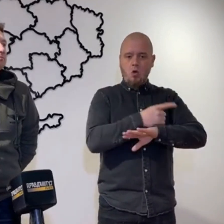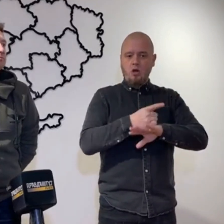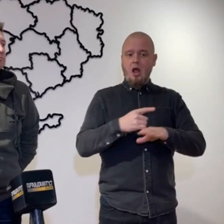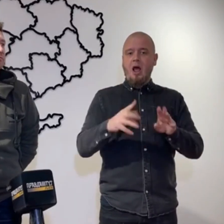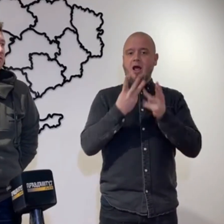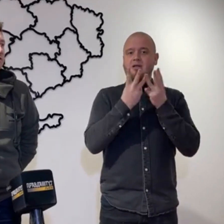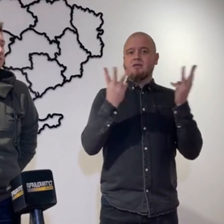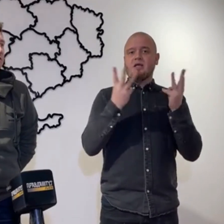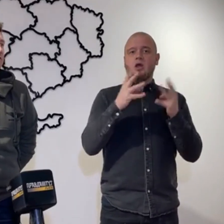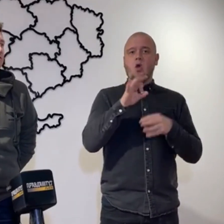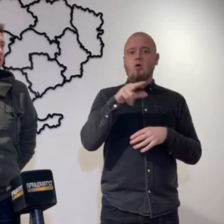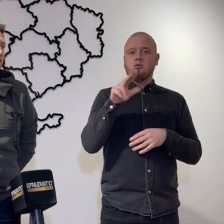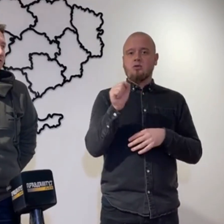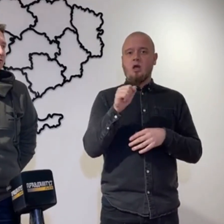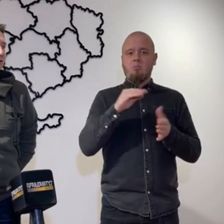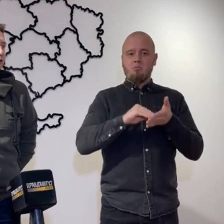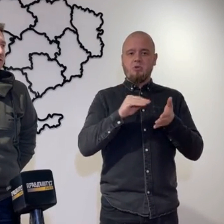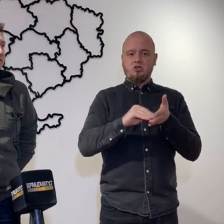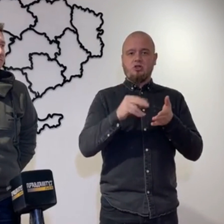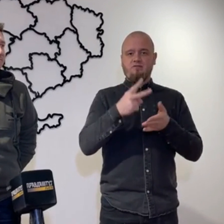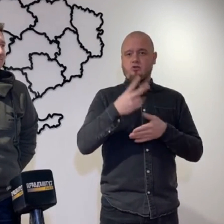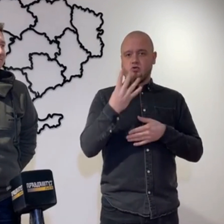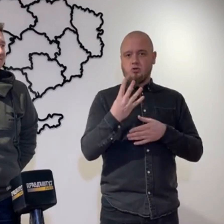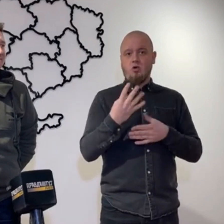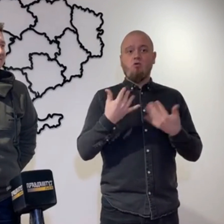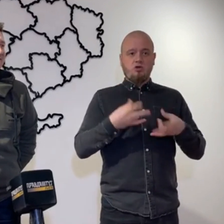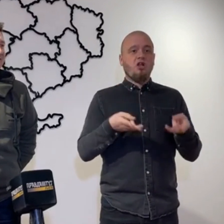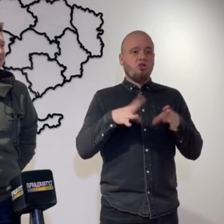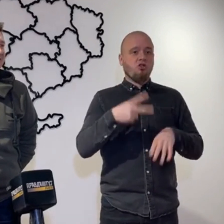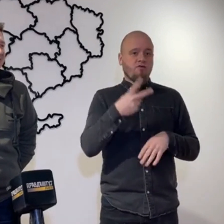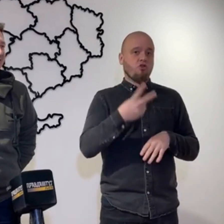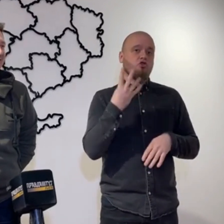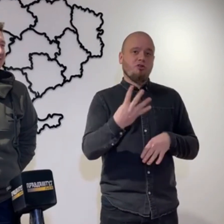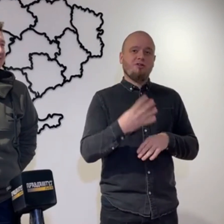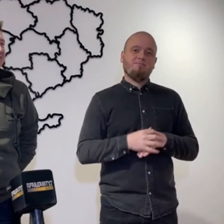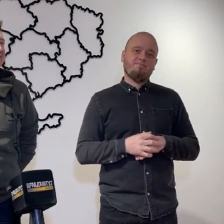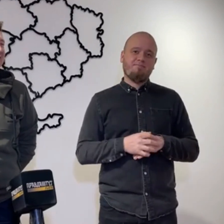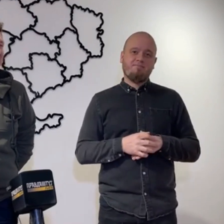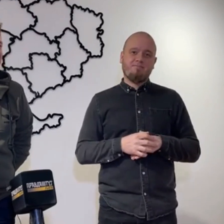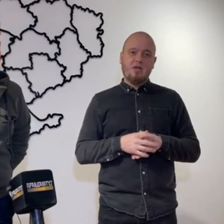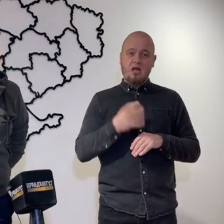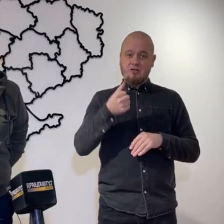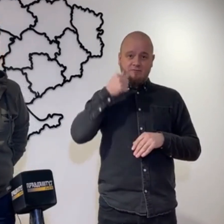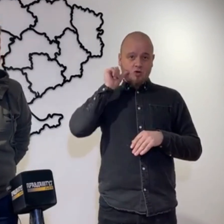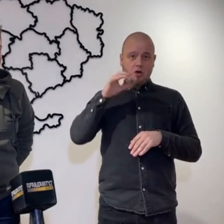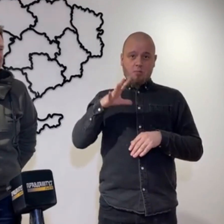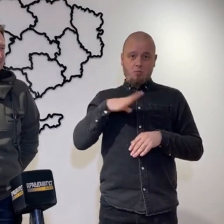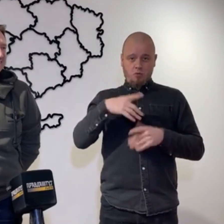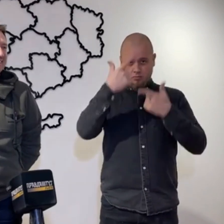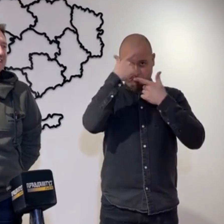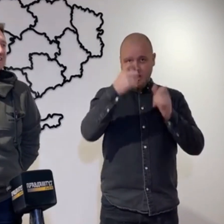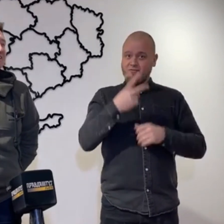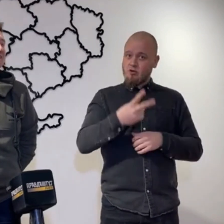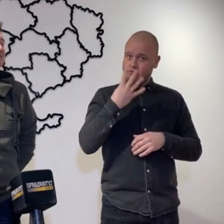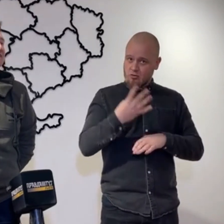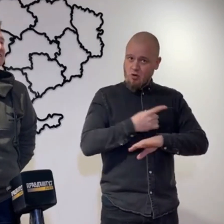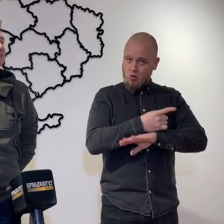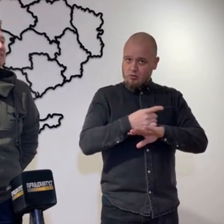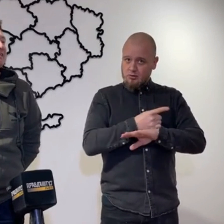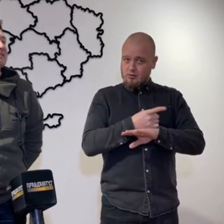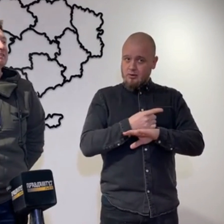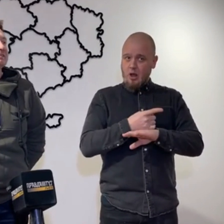ОДА пише 24 години. Вже лишилось 24. Тобто, не, просто ще вчора було повідомлено, що 24,